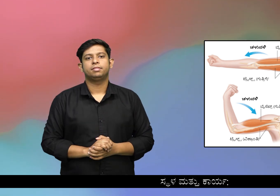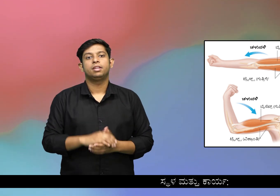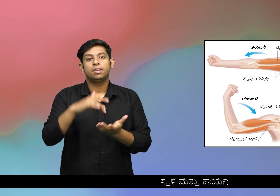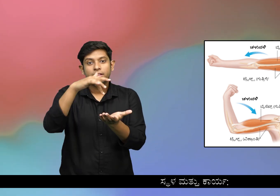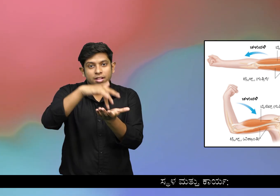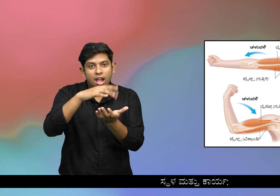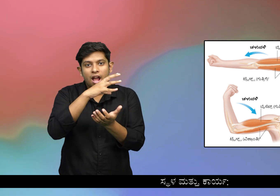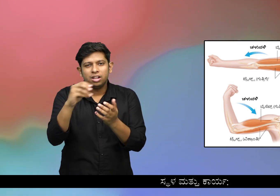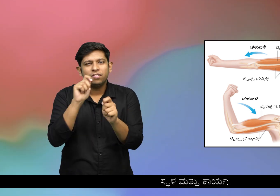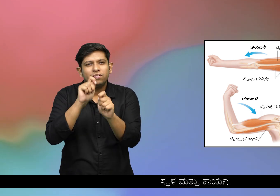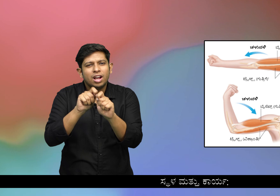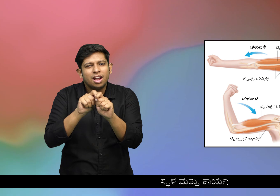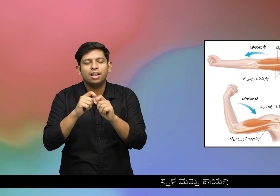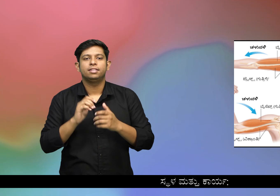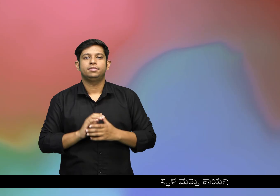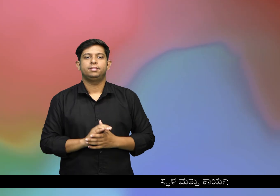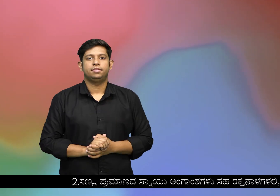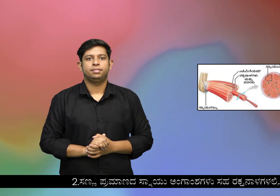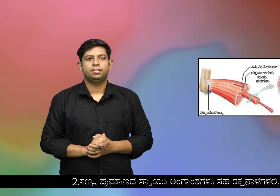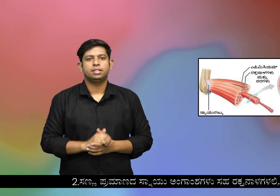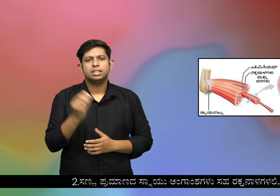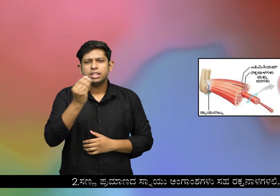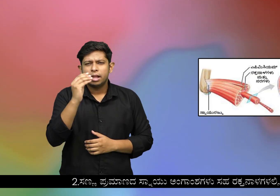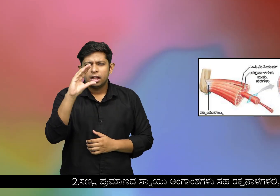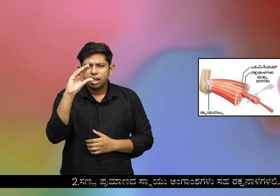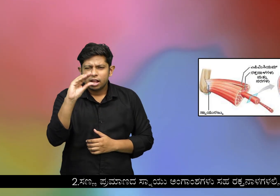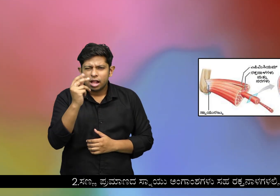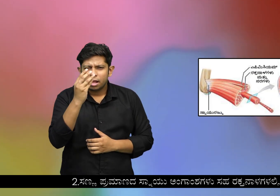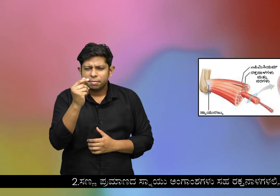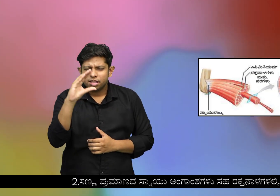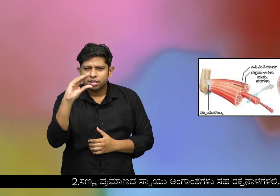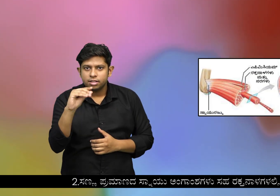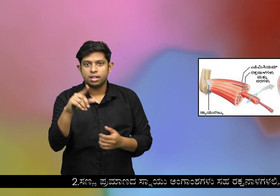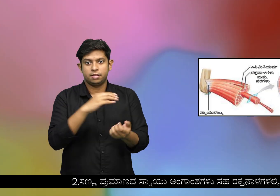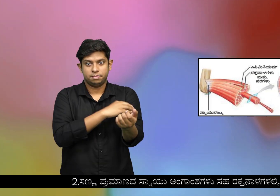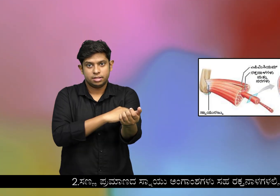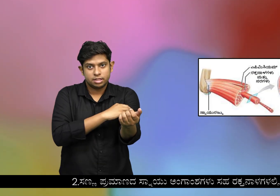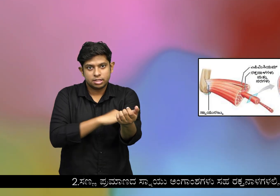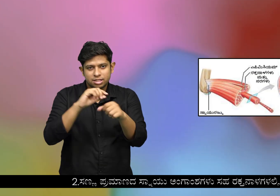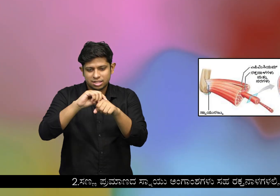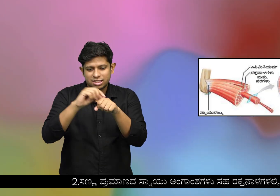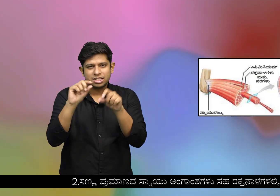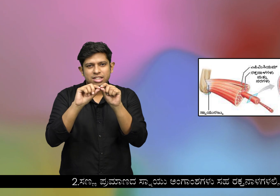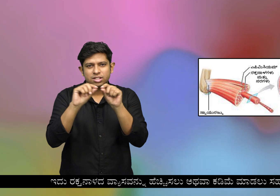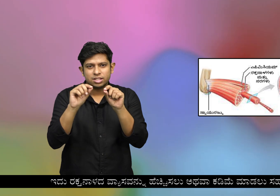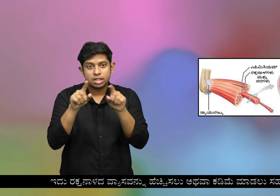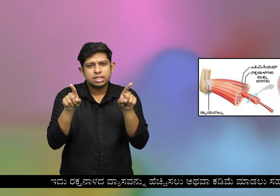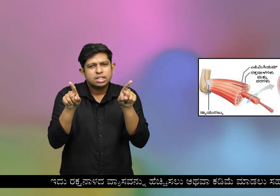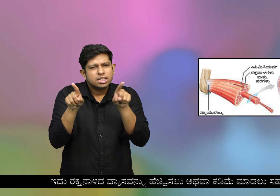ಸ್ಥಳ ಮತ್ತು ಕಾರ್ಯ. ಸಣ್ಣ ಪ್ರಮಾಣದ ಸ್ನಾಯು ಅಂಗಾಂಶಗಳು ಸಹ ರಕ್ತನಾಳಗಳಲ್ಲಿ ಇರುತ್ತವೆ. ಇದು